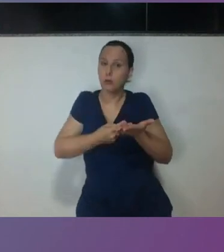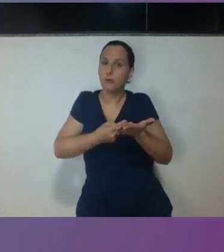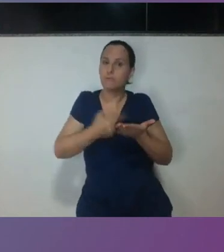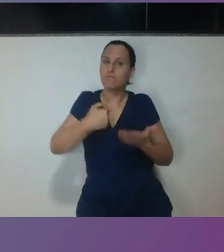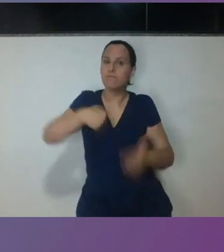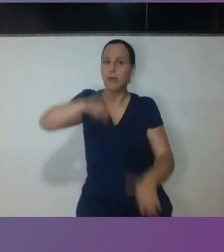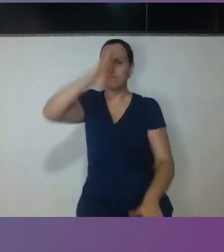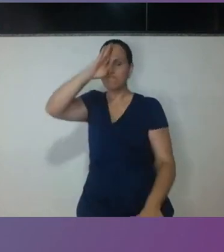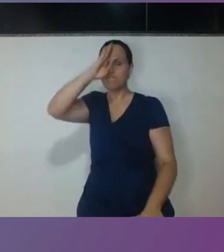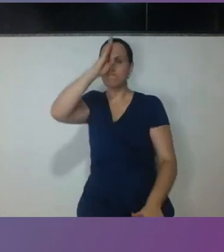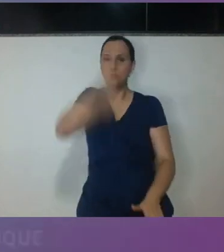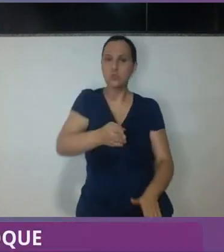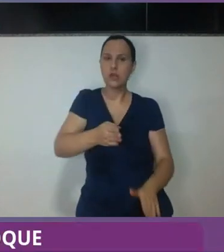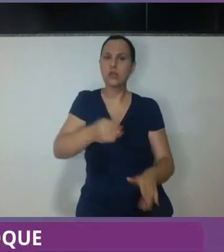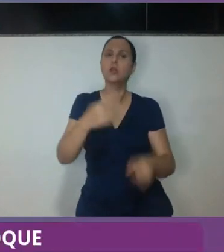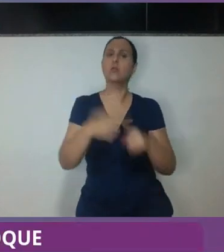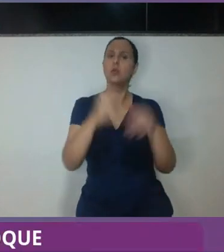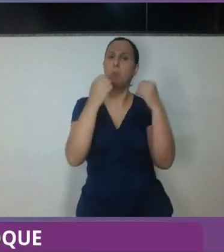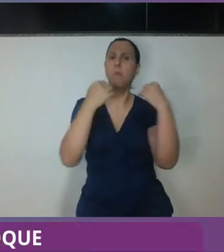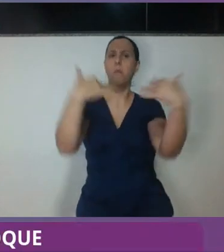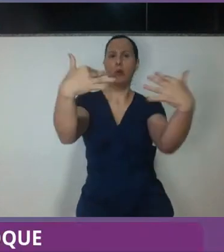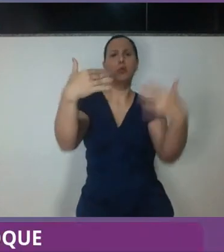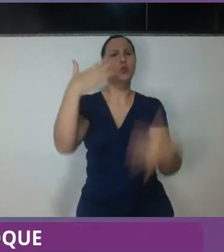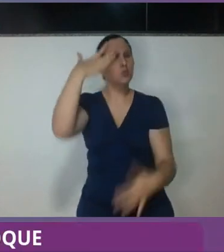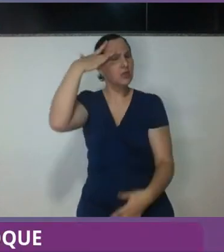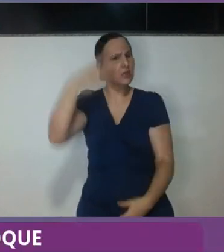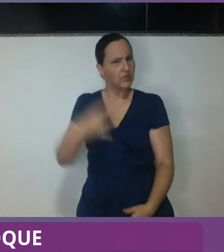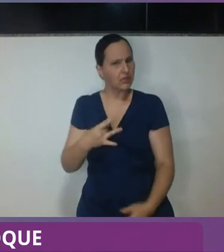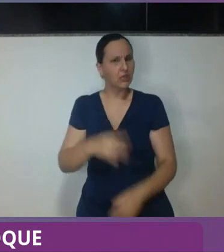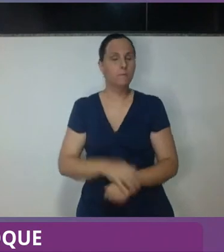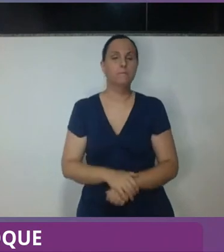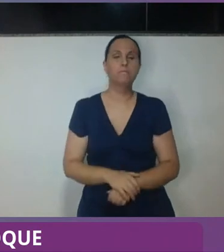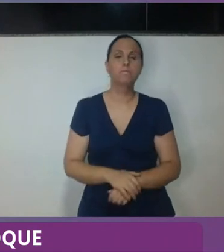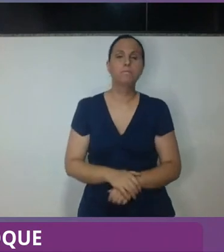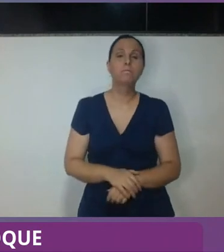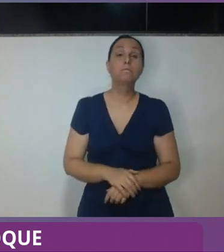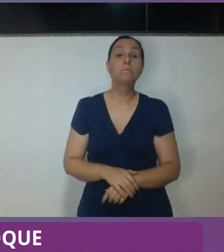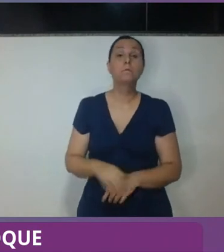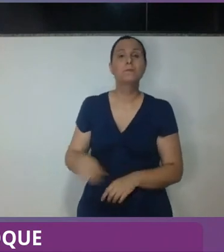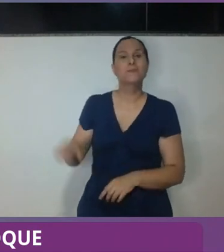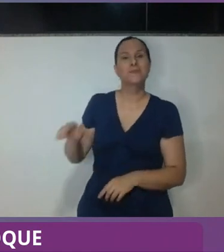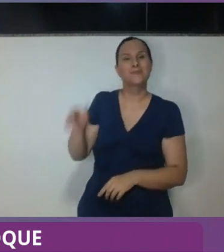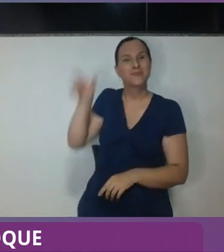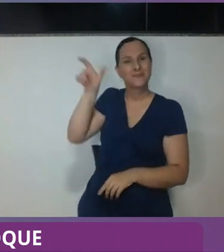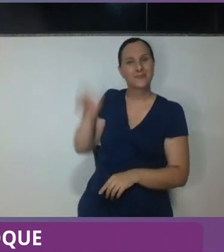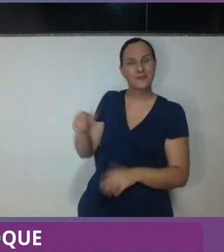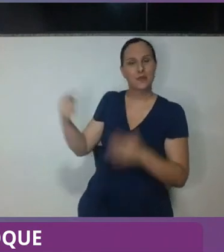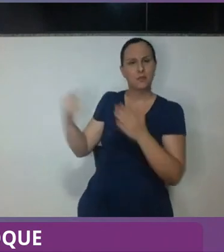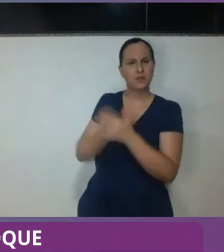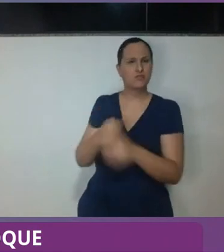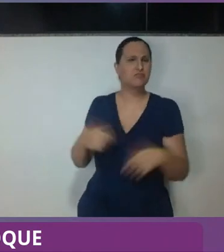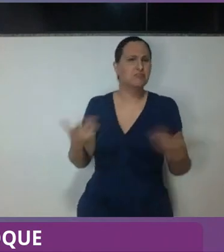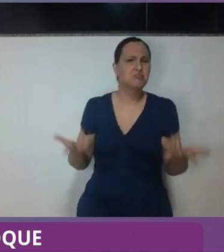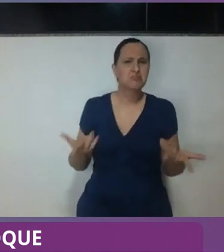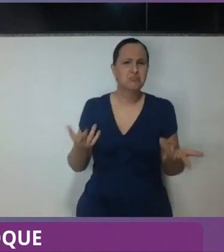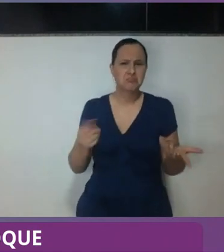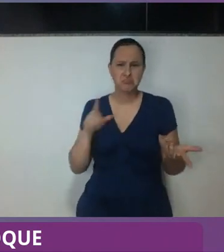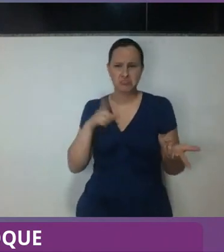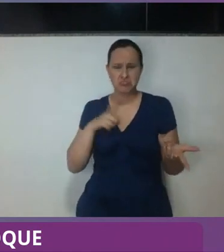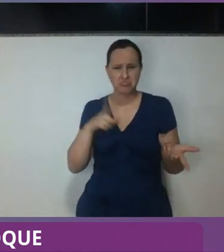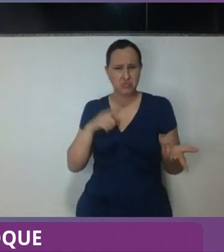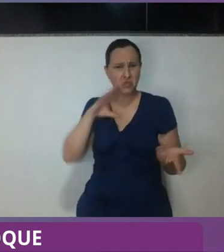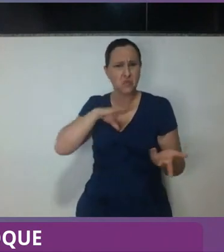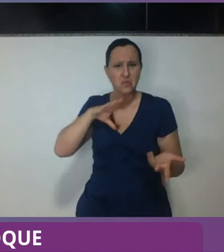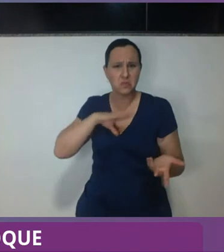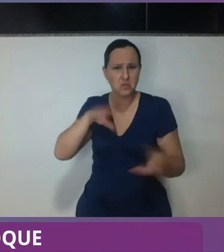aquele público me entenda. Elizabeth, qual curso de português você indica? Qualquer um, Elizabeth. Qualquer curso de